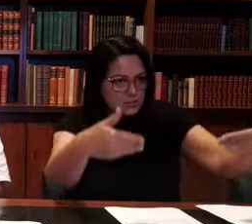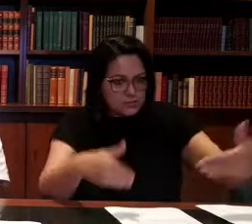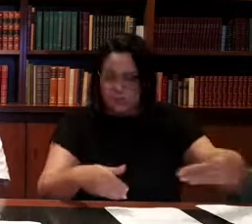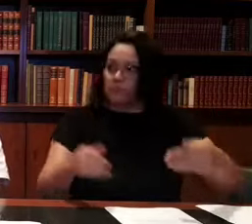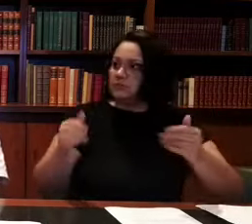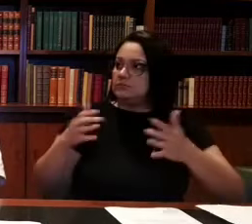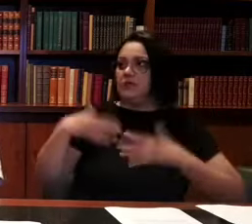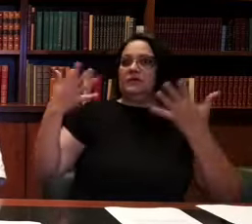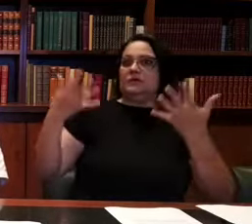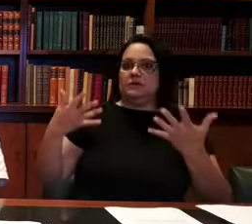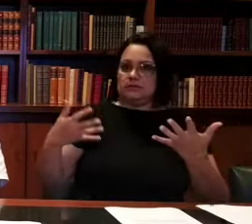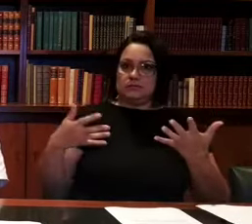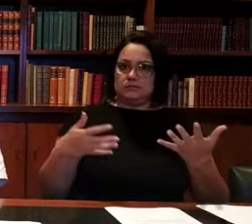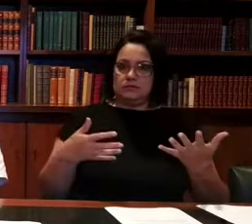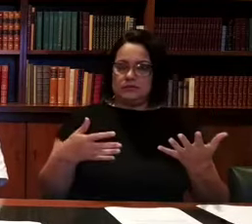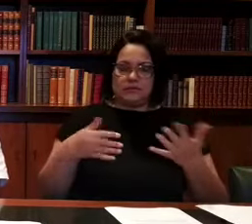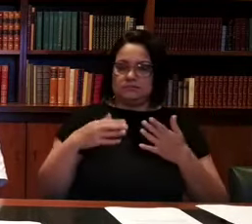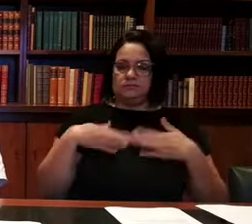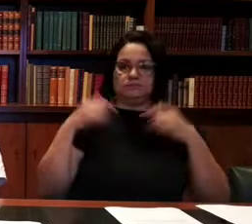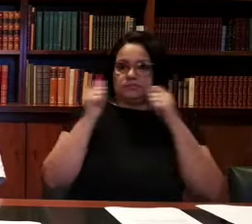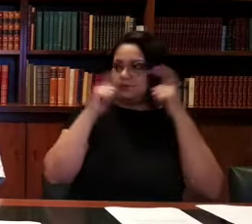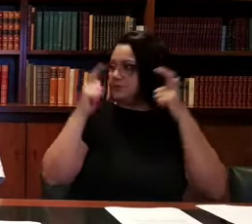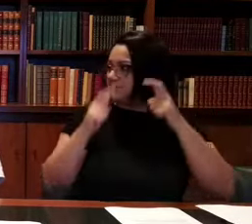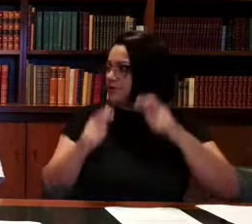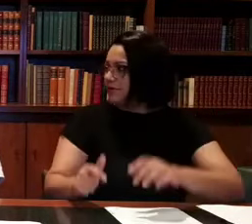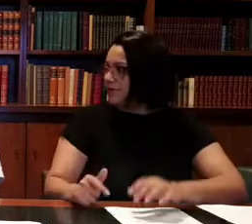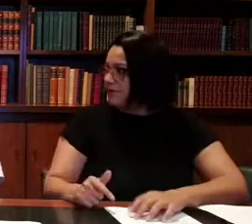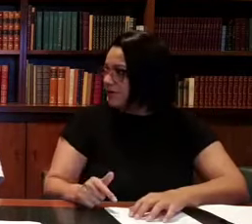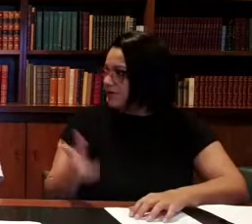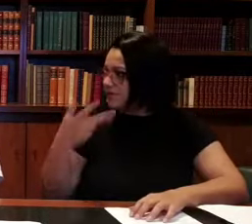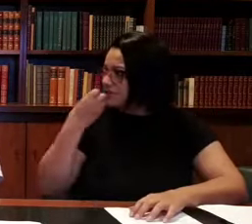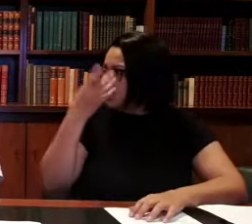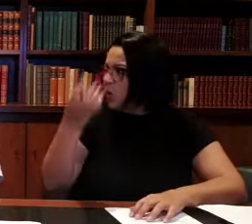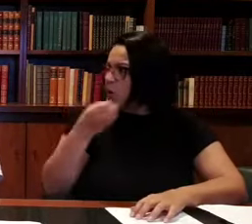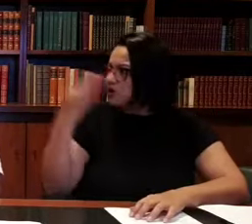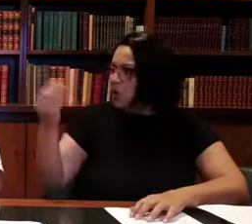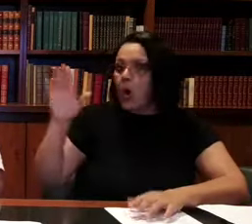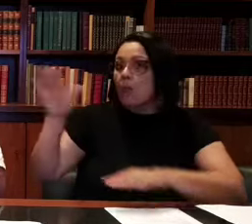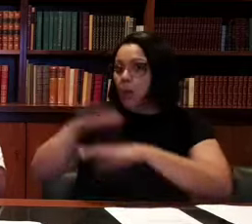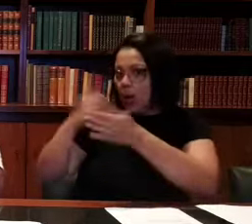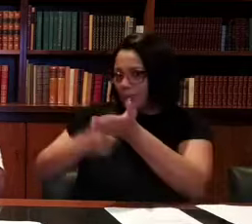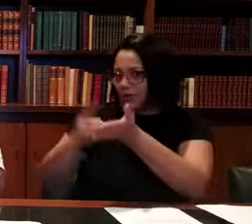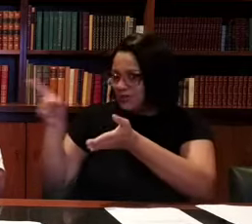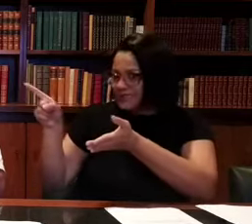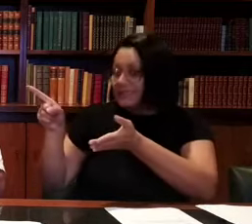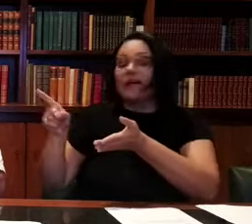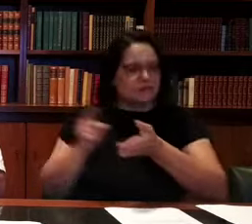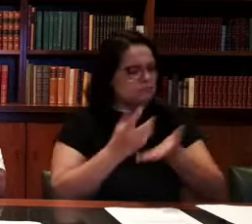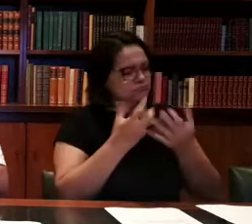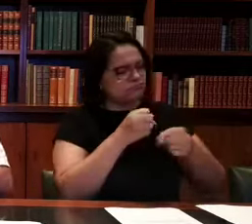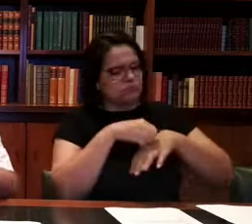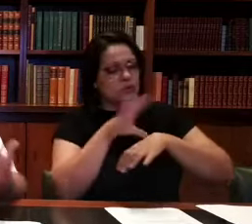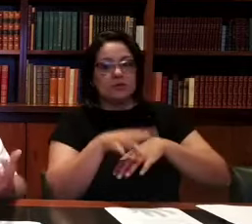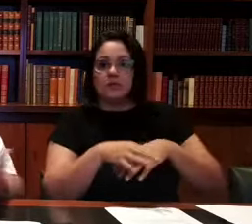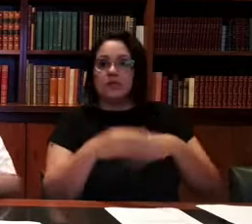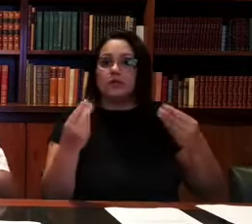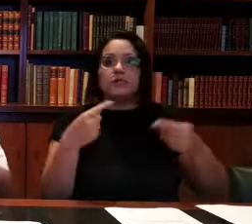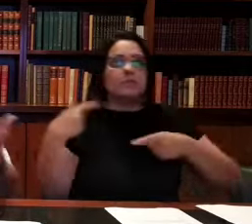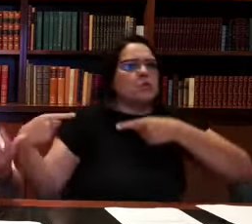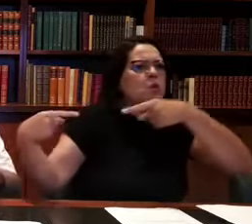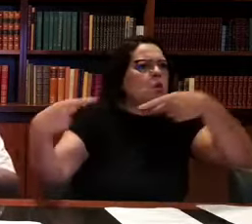que geralmente isso aí ó e vai contar que mais eu tô o tem uma sabendo tá vendo o negócio é um negócio que é muito